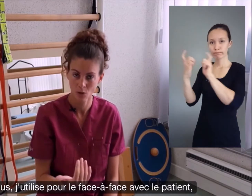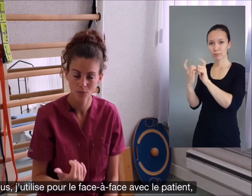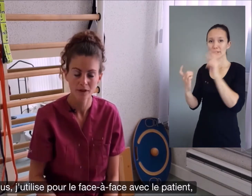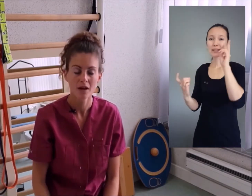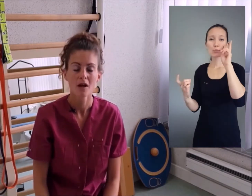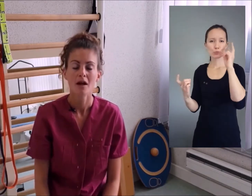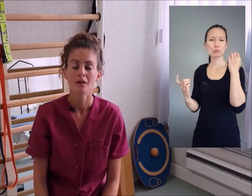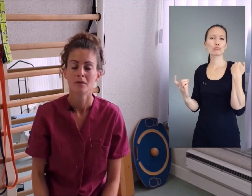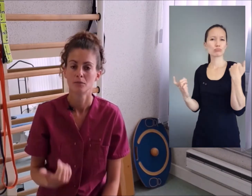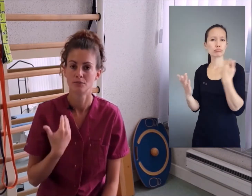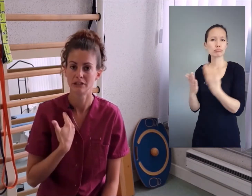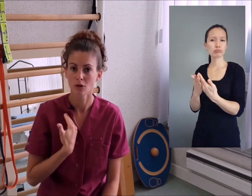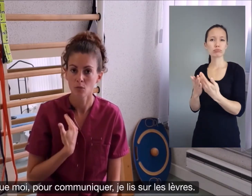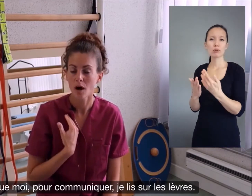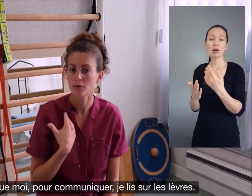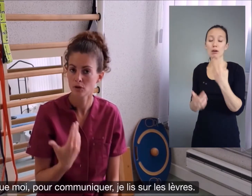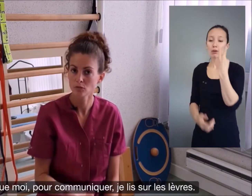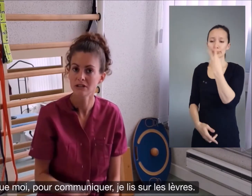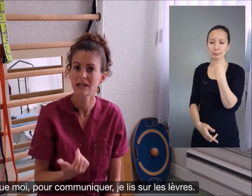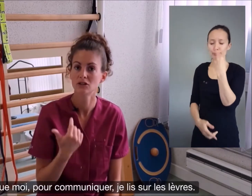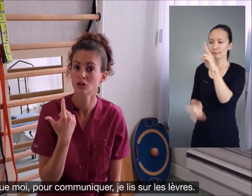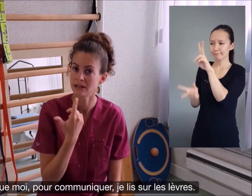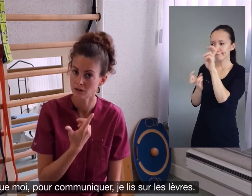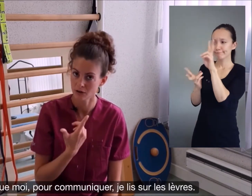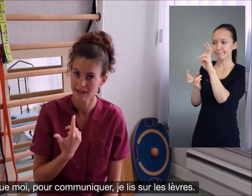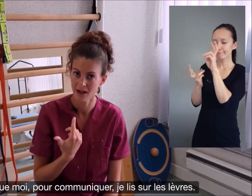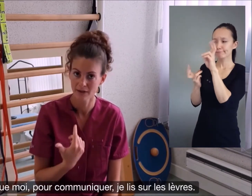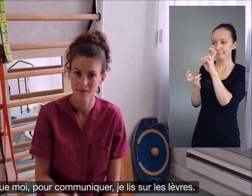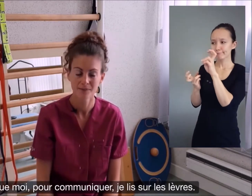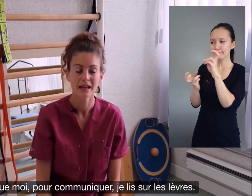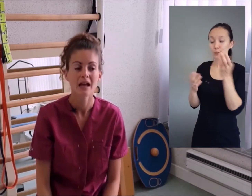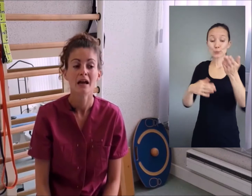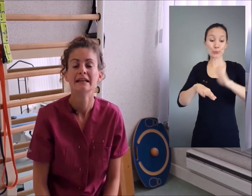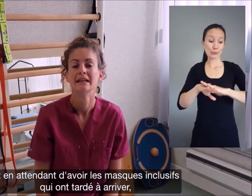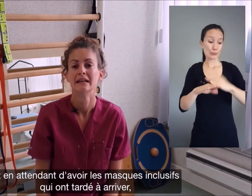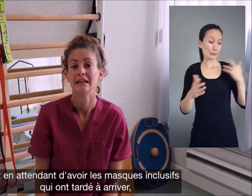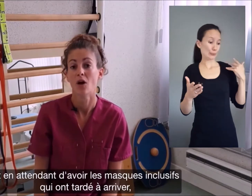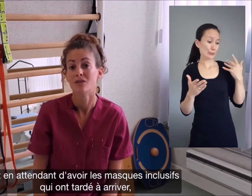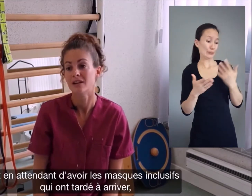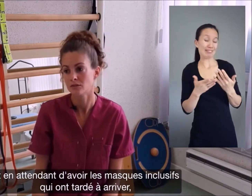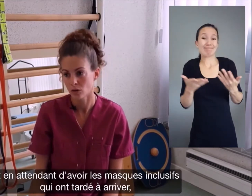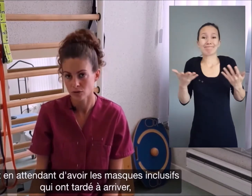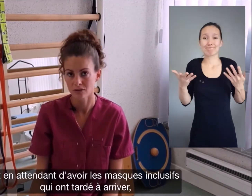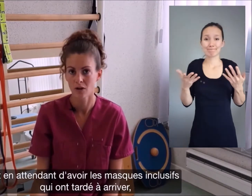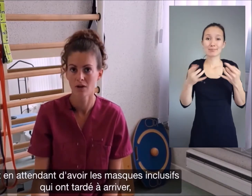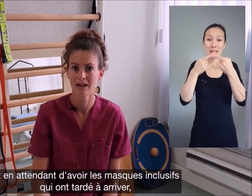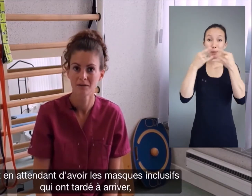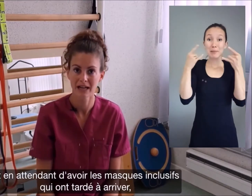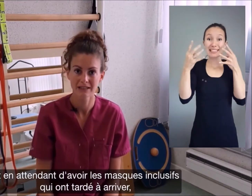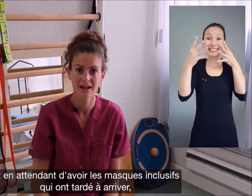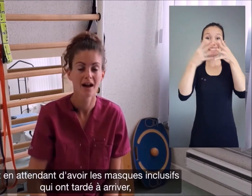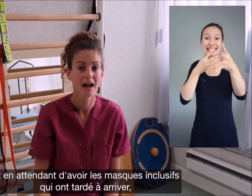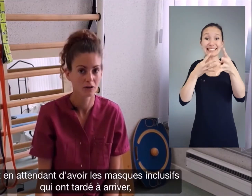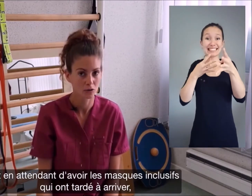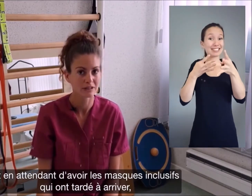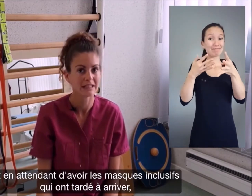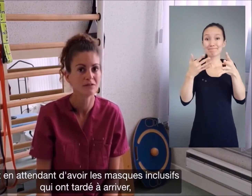patient, puisque moi, pour communiquer, je lis sur les lèvres. Et en attendant d'avoir les masques inclusifs